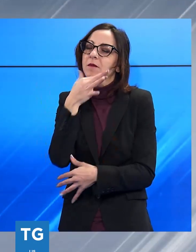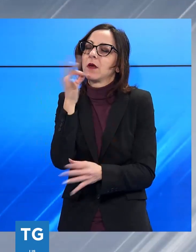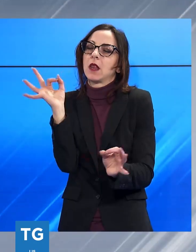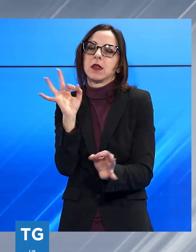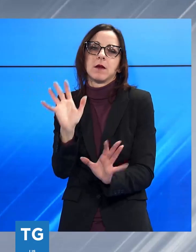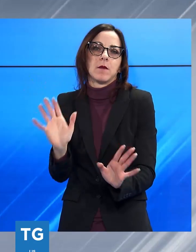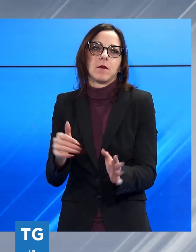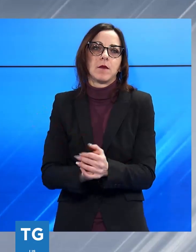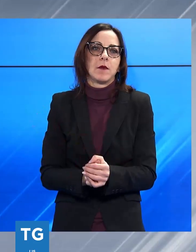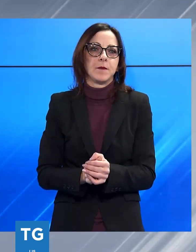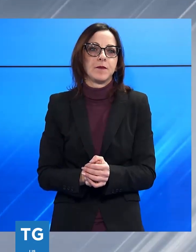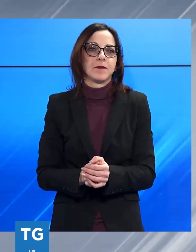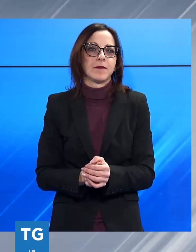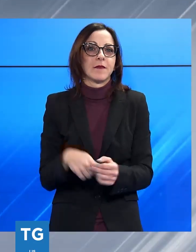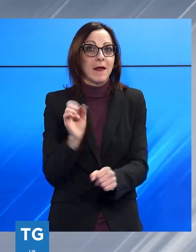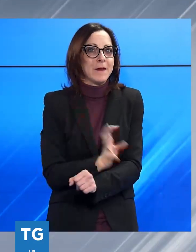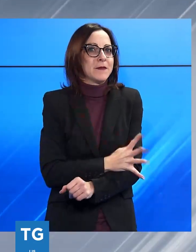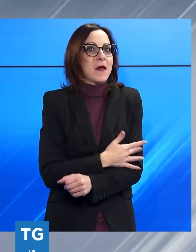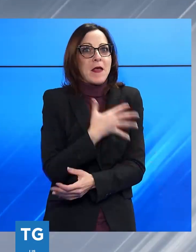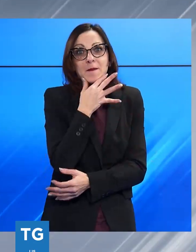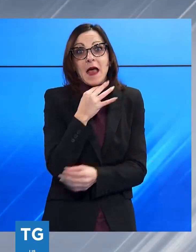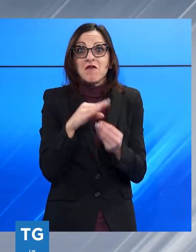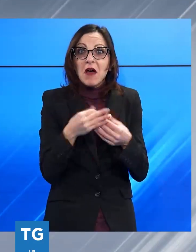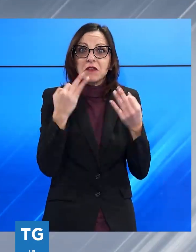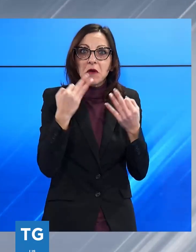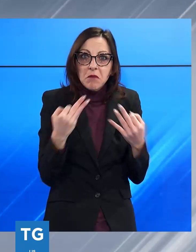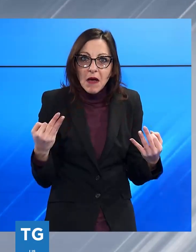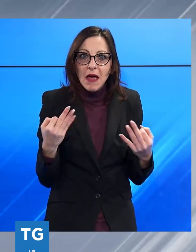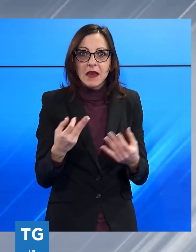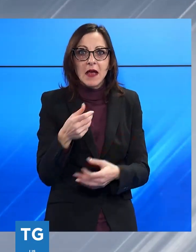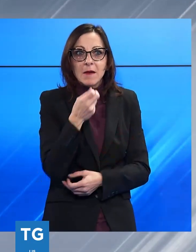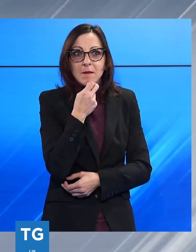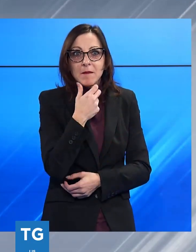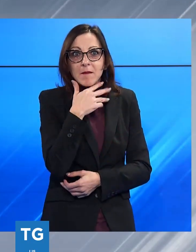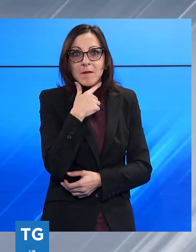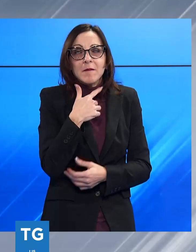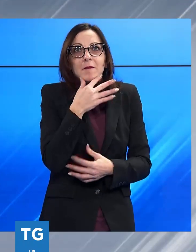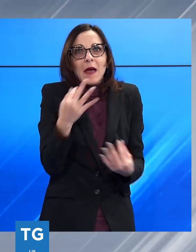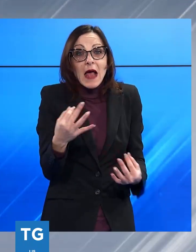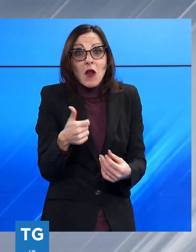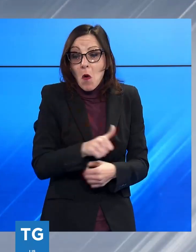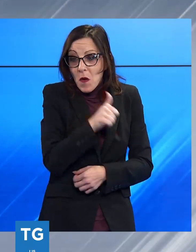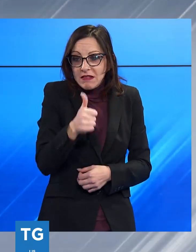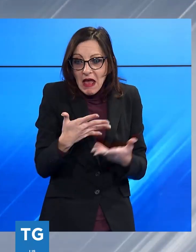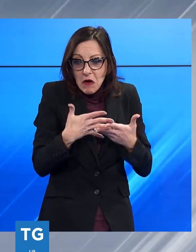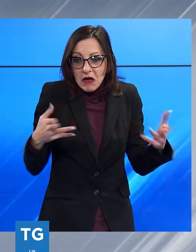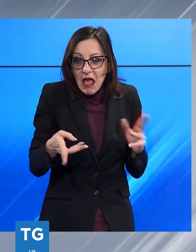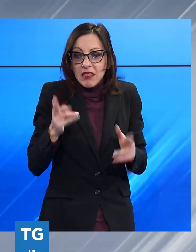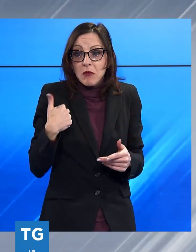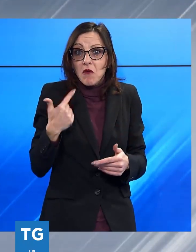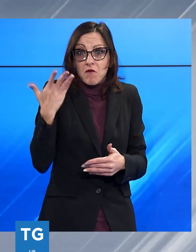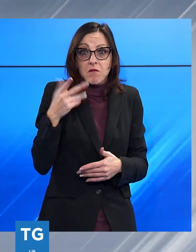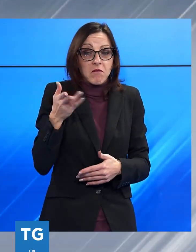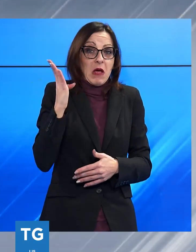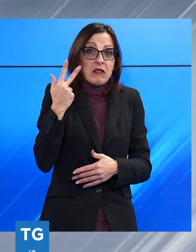la bella sensazione È fatto bene Bello l'avevo visto ma era diverso stanno più grande hanno fatto un bel lavoro